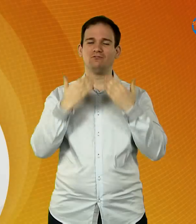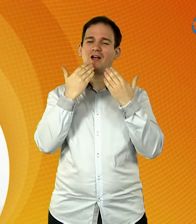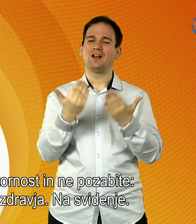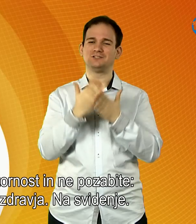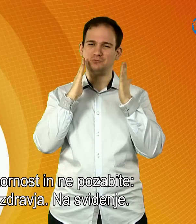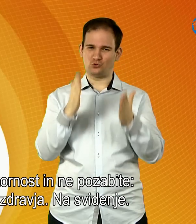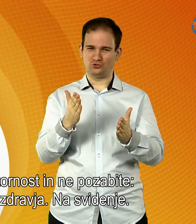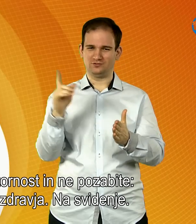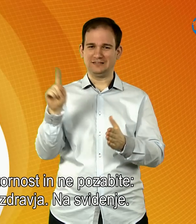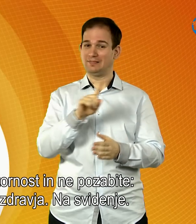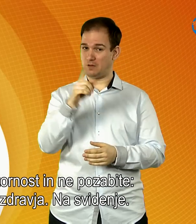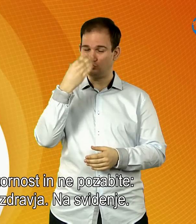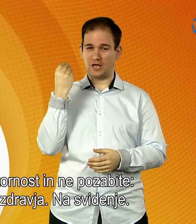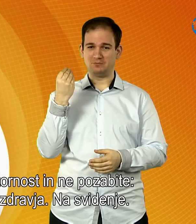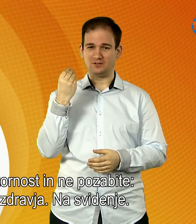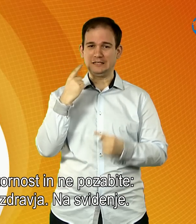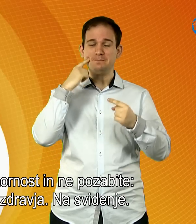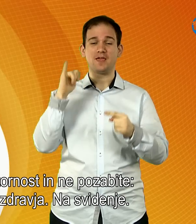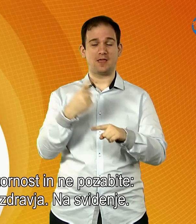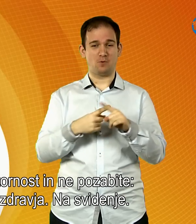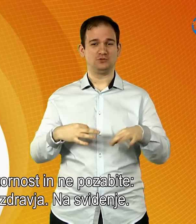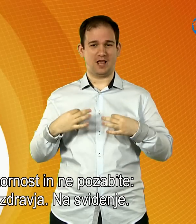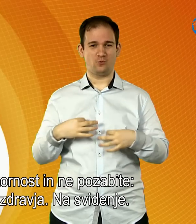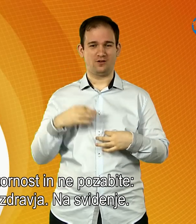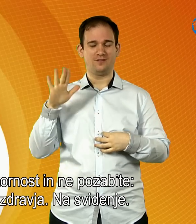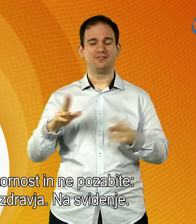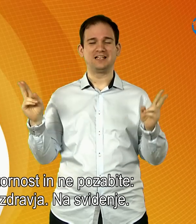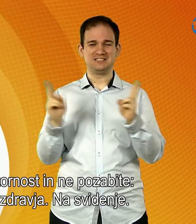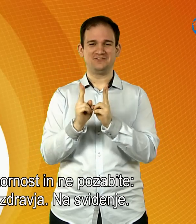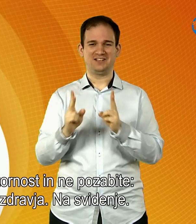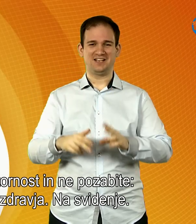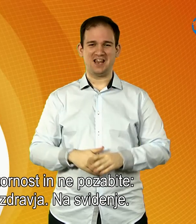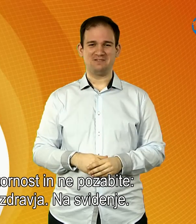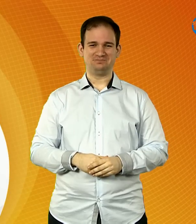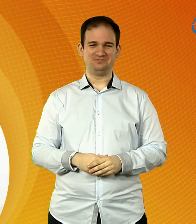Hvala za pozornost in ne pozabite, smeh je pol zdravja. Nasvidenje.